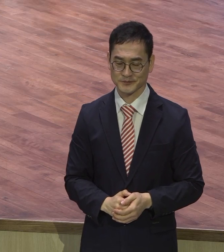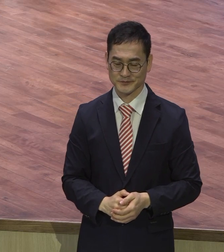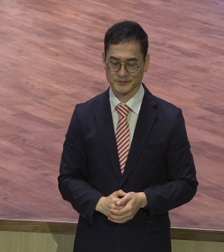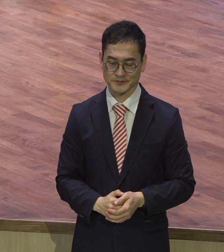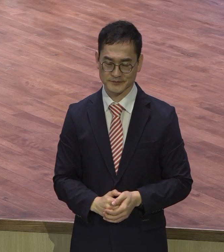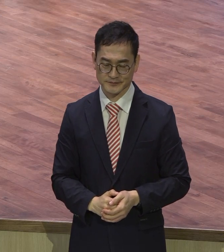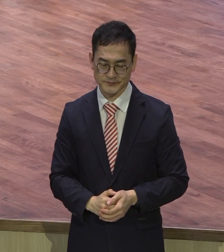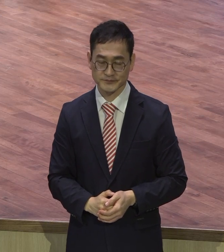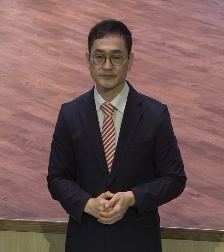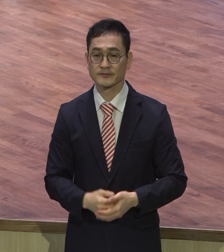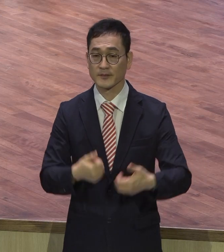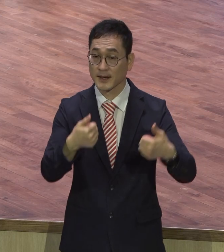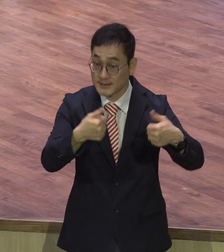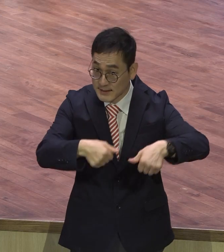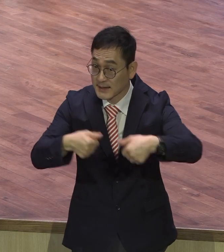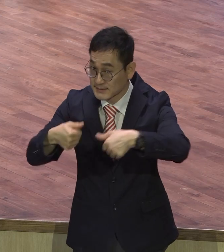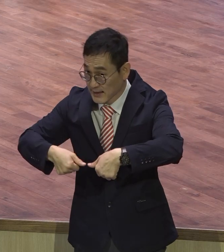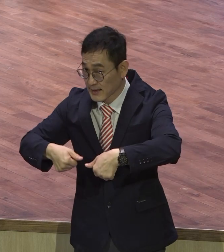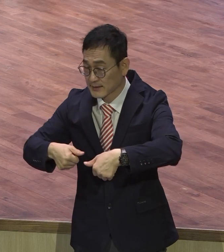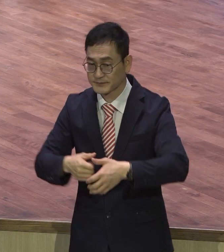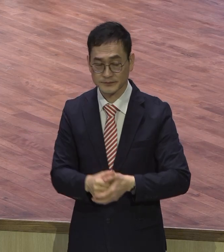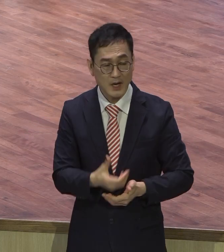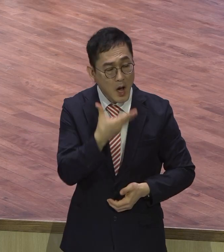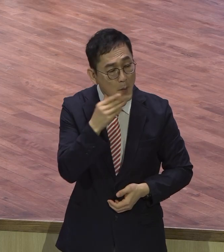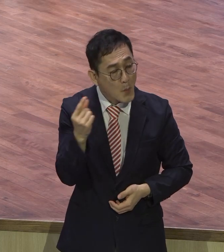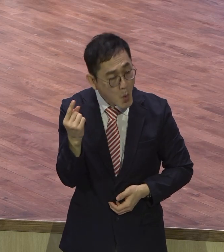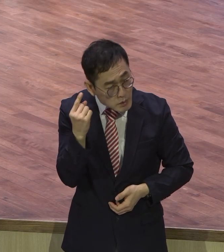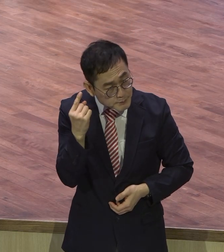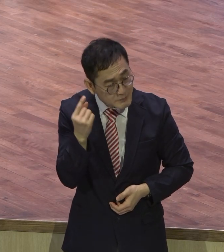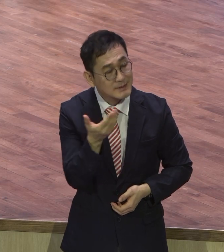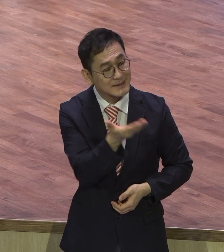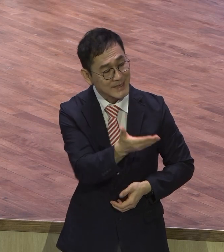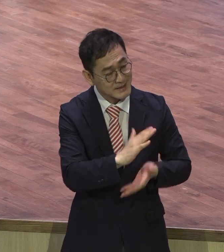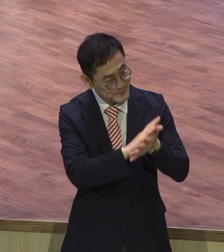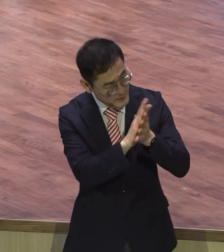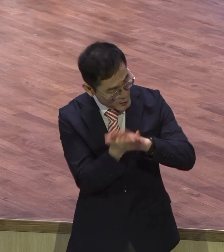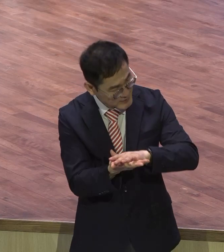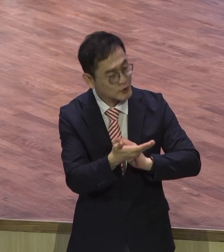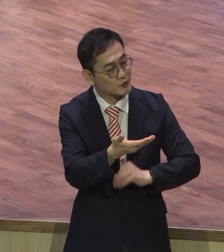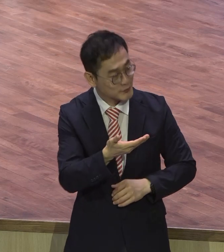서로 다 인사하세요. 보금은 당신을 변화시킵니다.